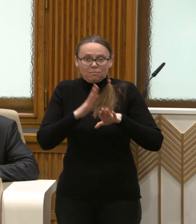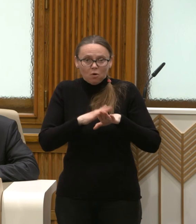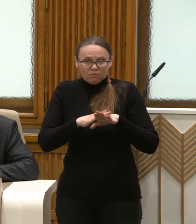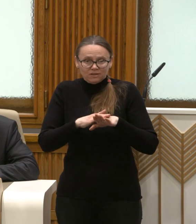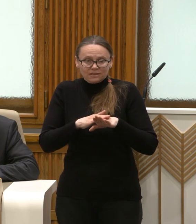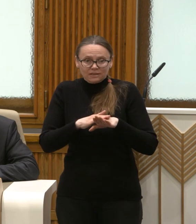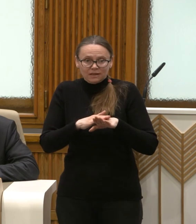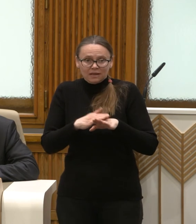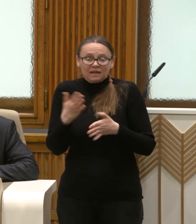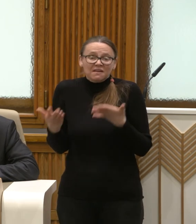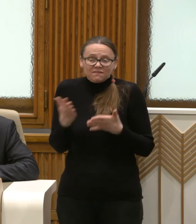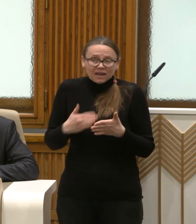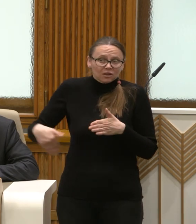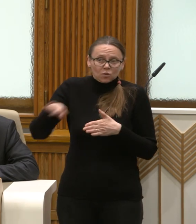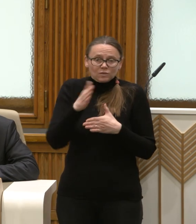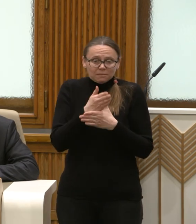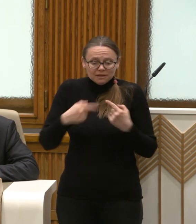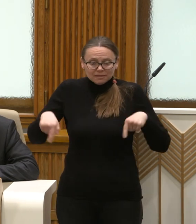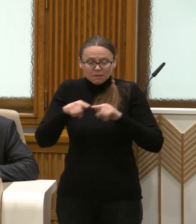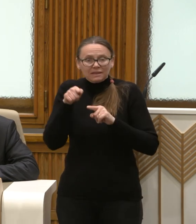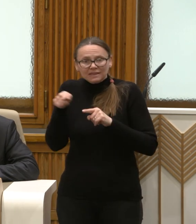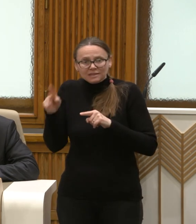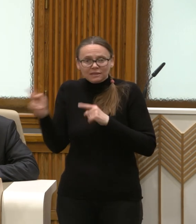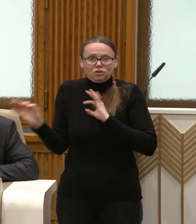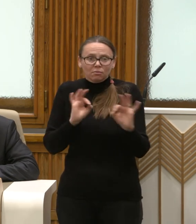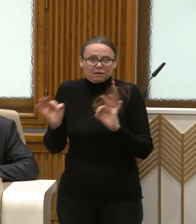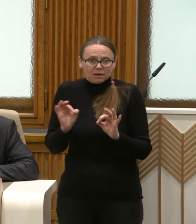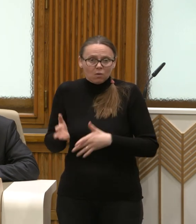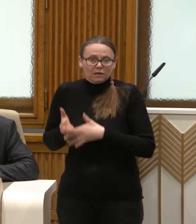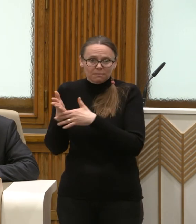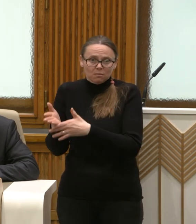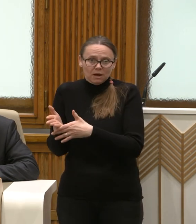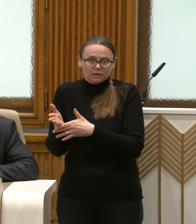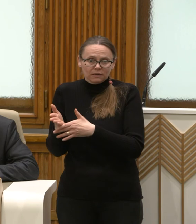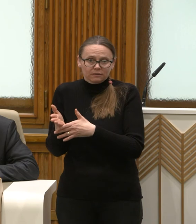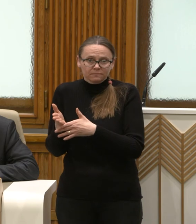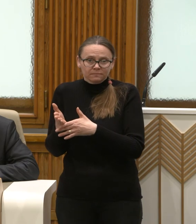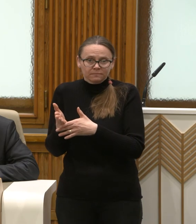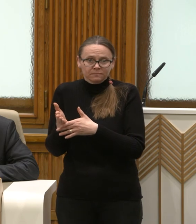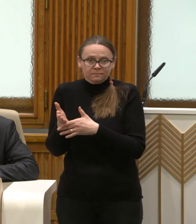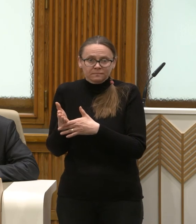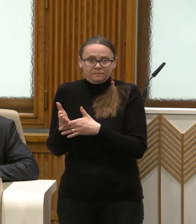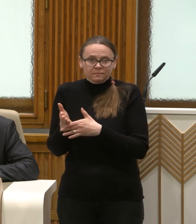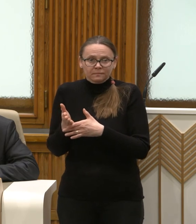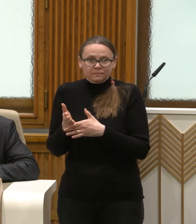vsi med nami, tistih, ki so pripravljeni pomagati, predvsem v smislu